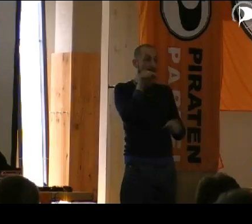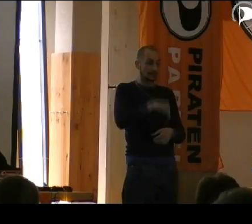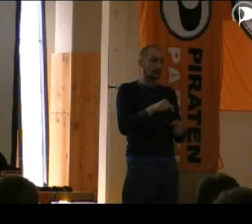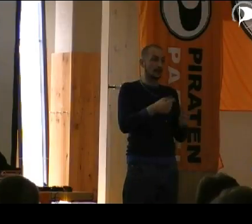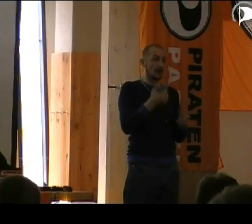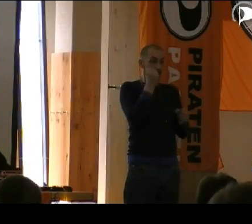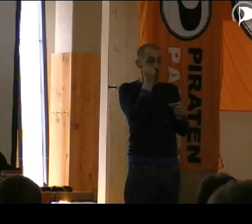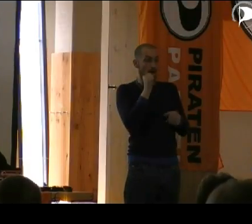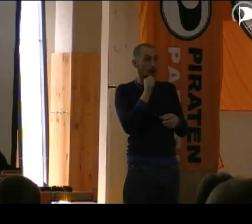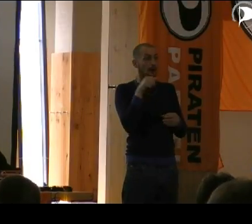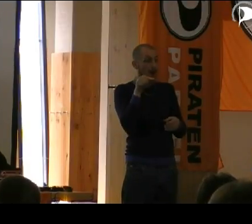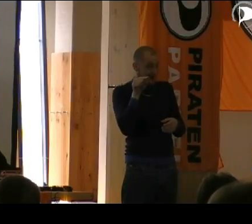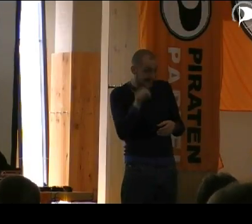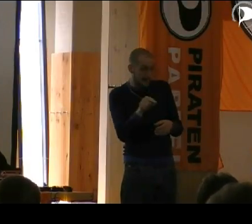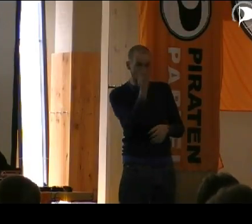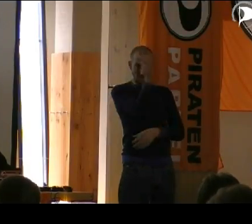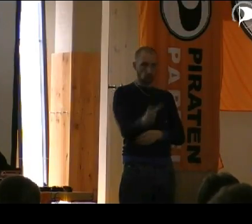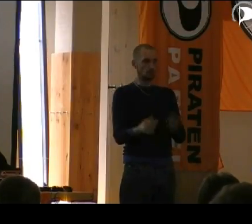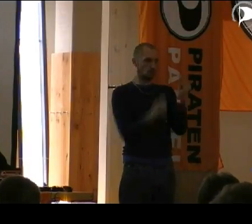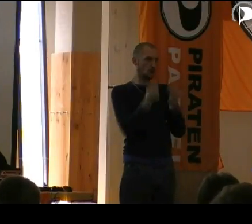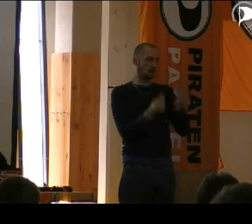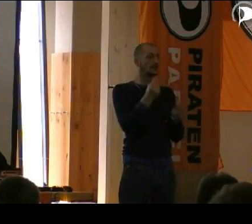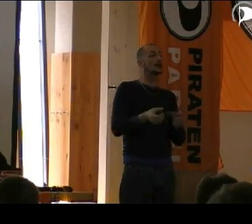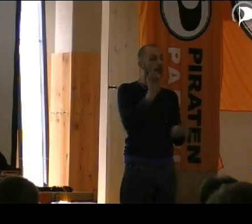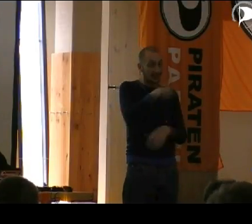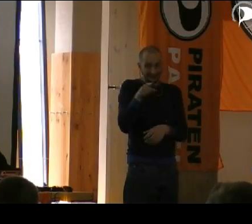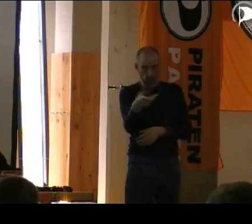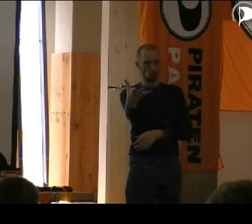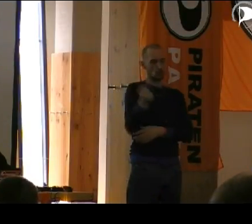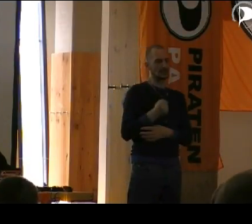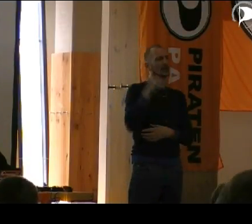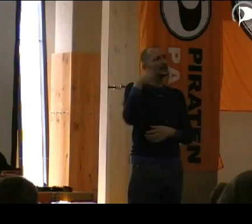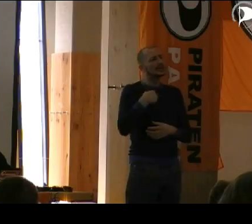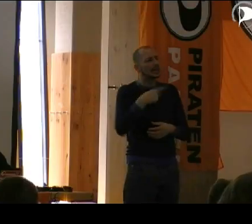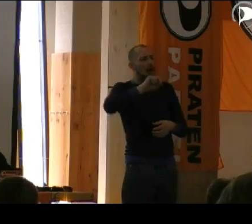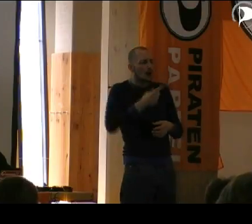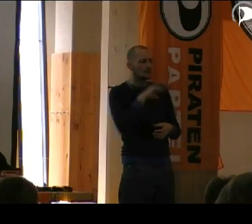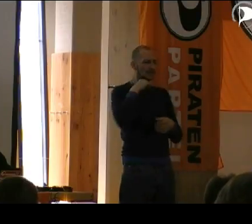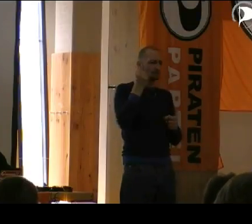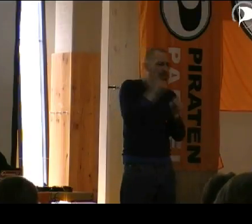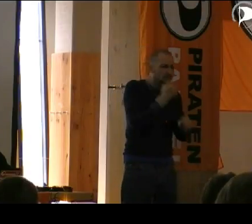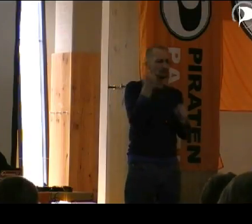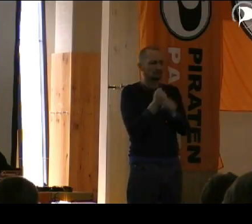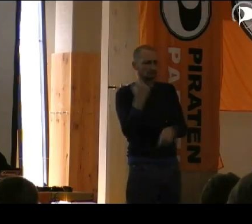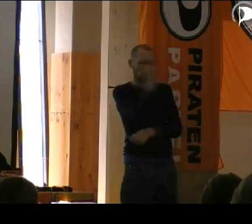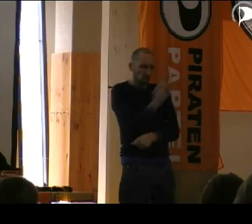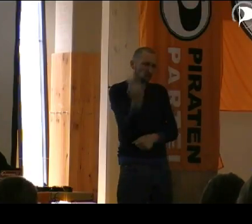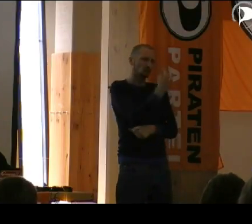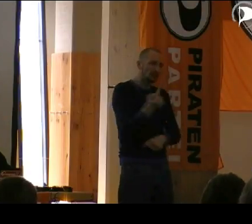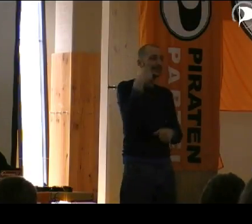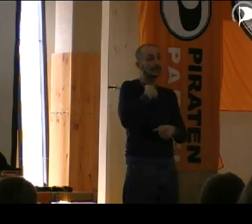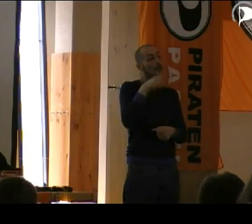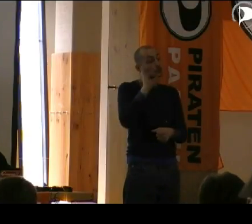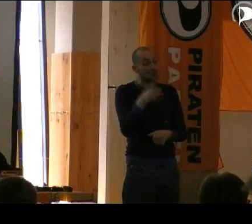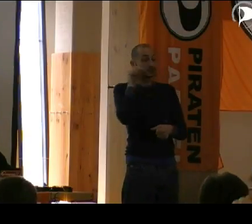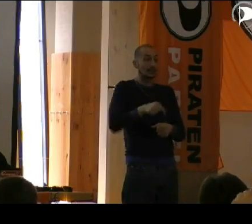die zeichen professionell kann auch ich haben unternehmen auch in der viele stunden des dichters mitarbeiter haben